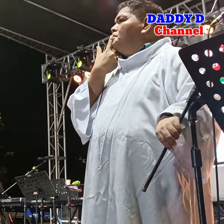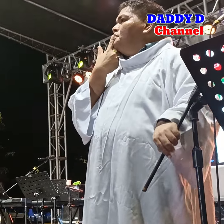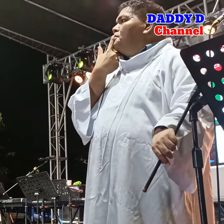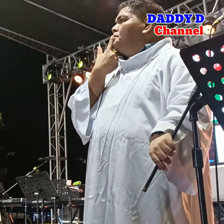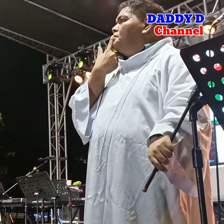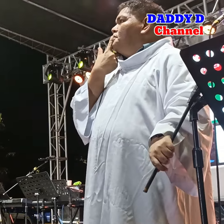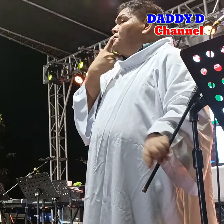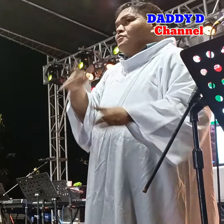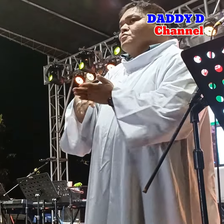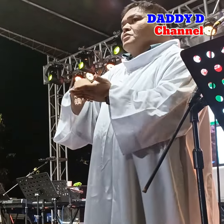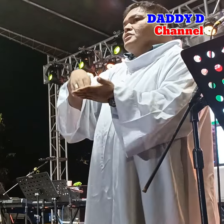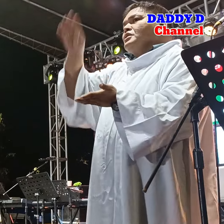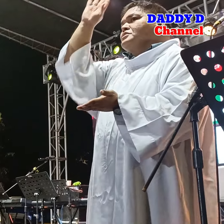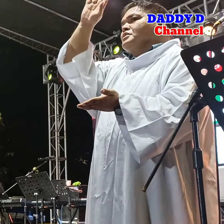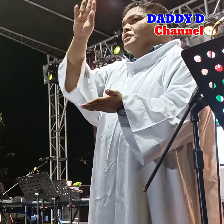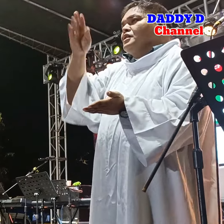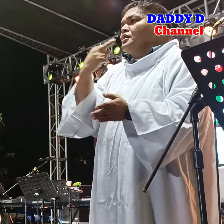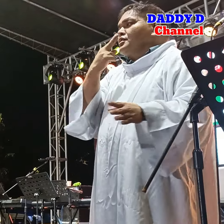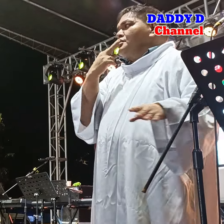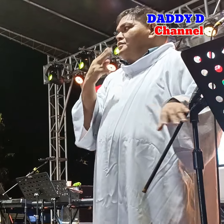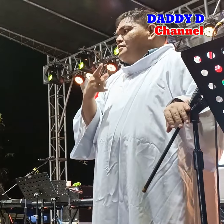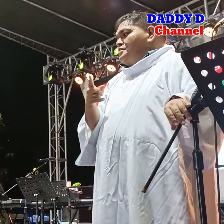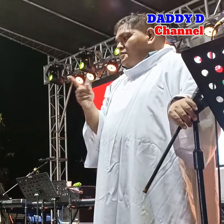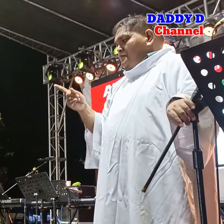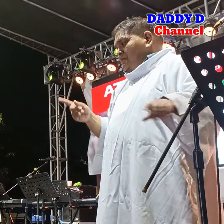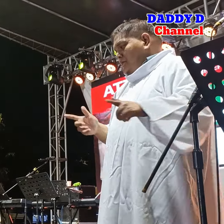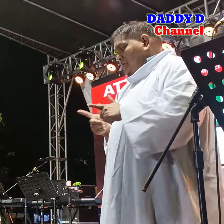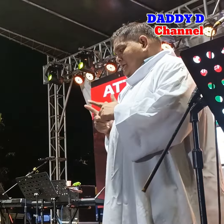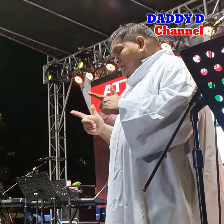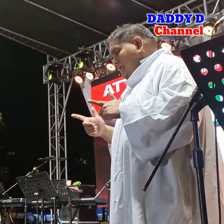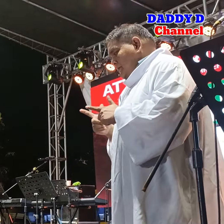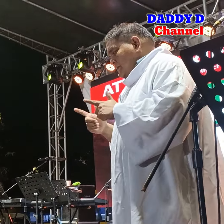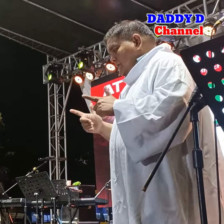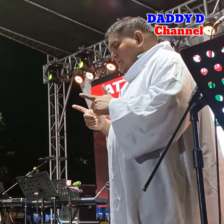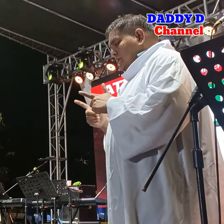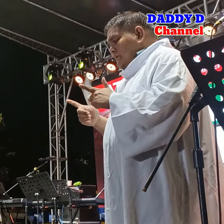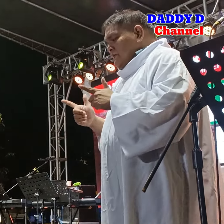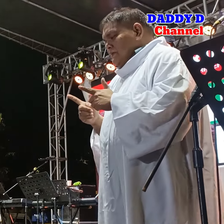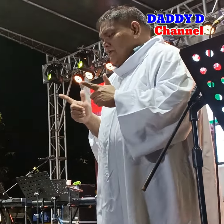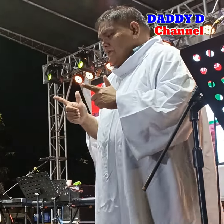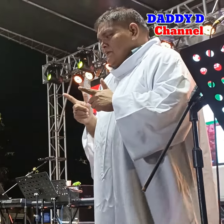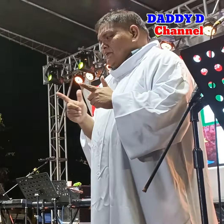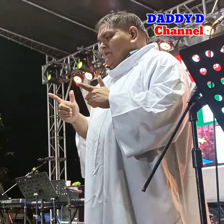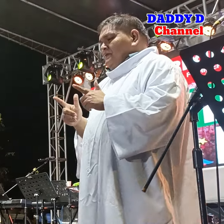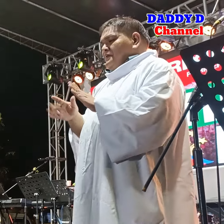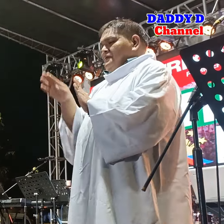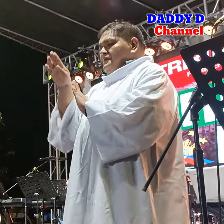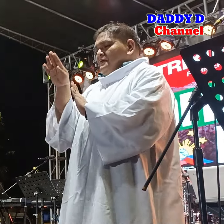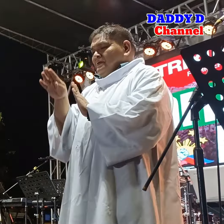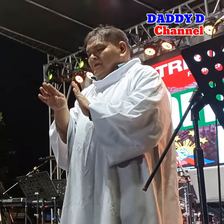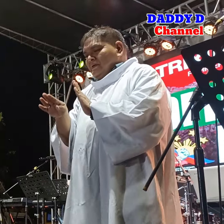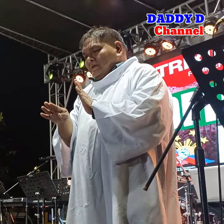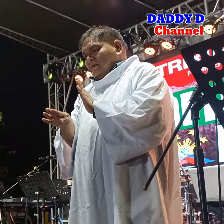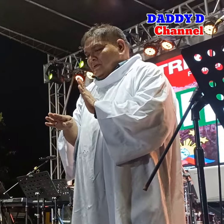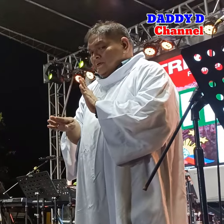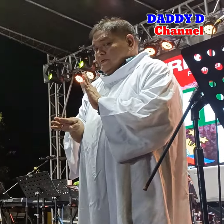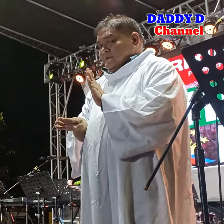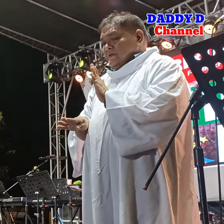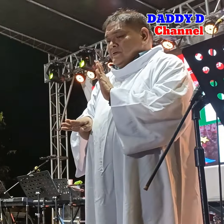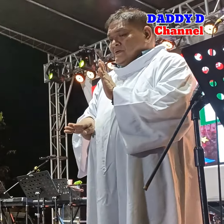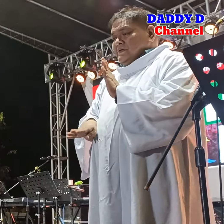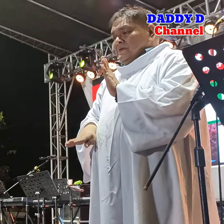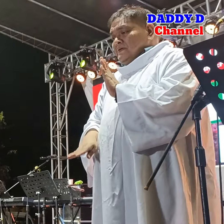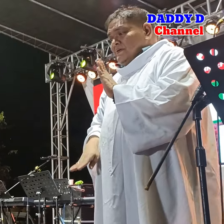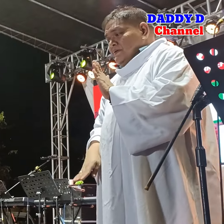Kaya tumataas presyo ng bigas. Oy, mas malala na ngayon. Bumaba ang